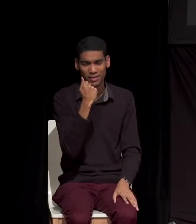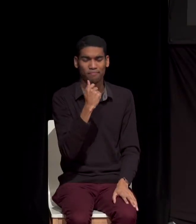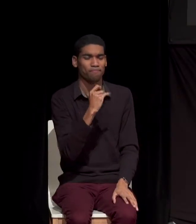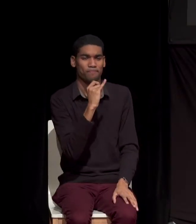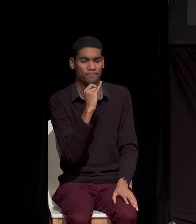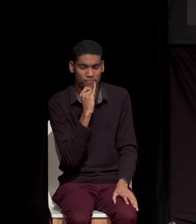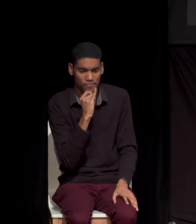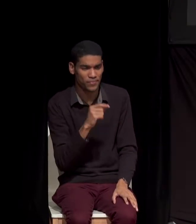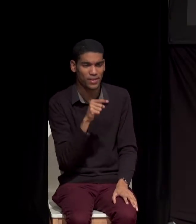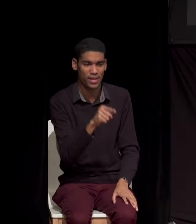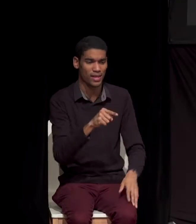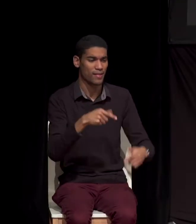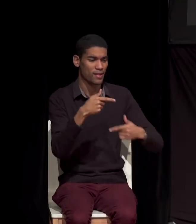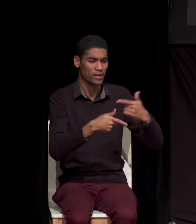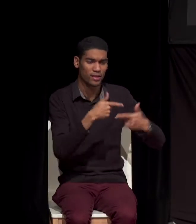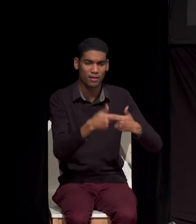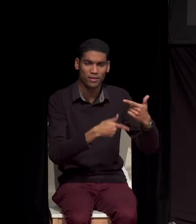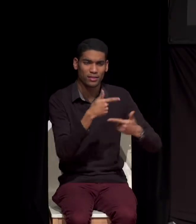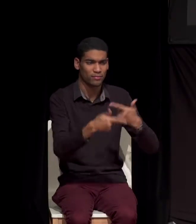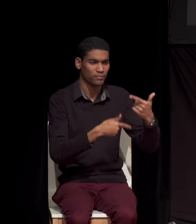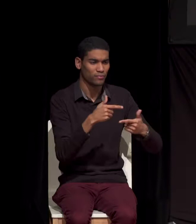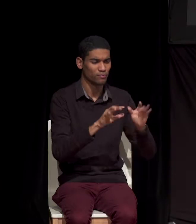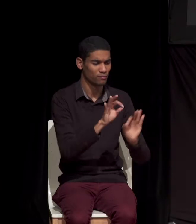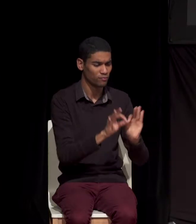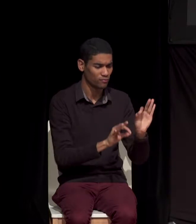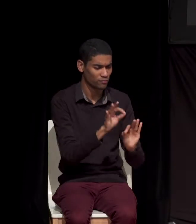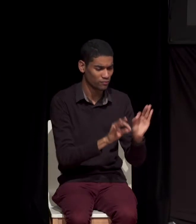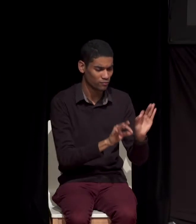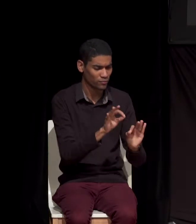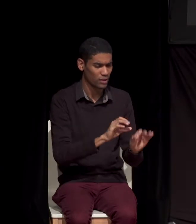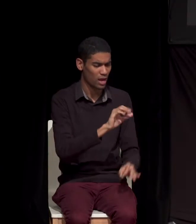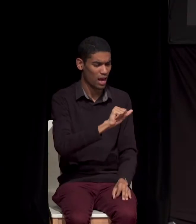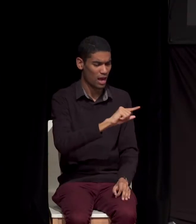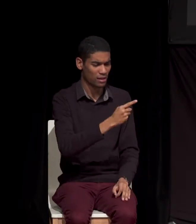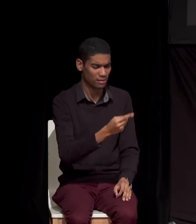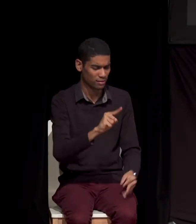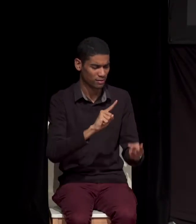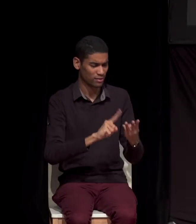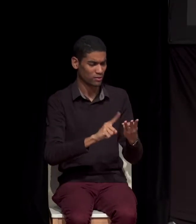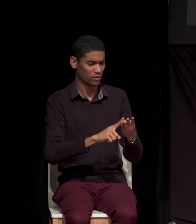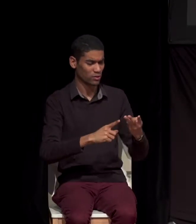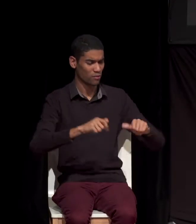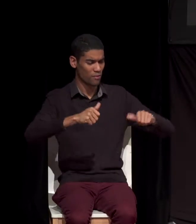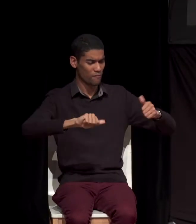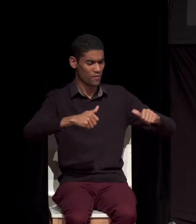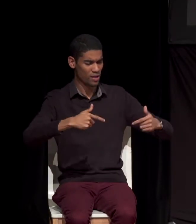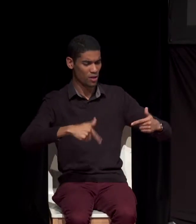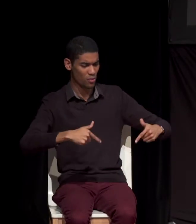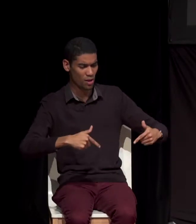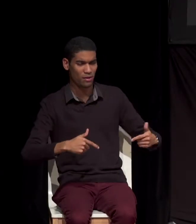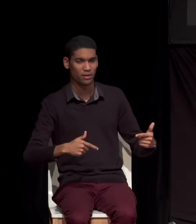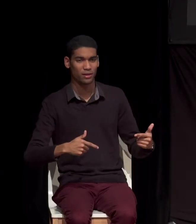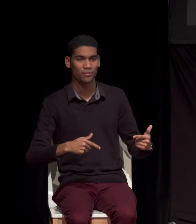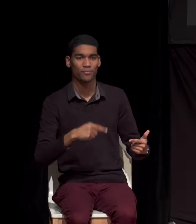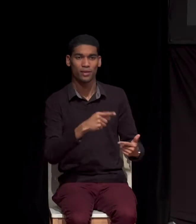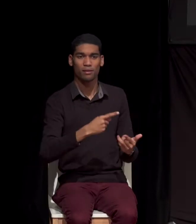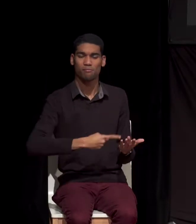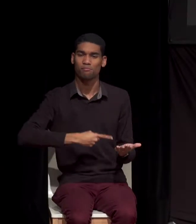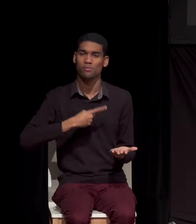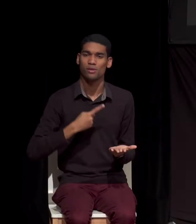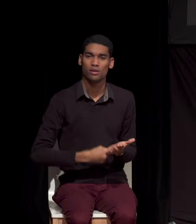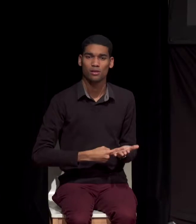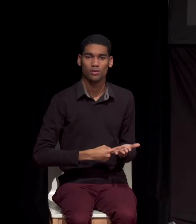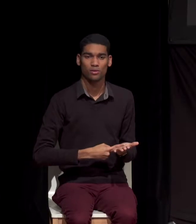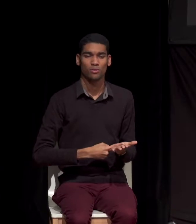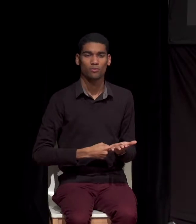está fazendo sua observação, planejando as suas ações, avaliando o seu trabalho, ele está comprometido com